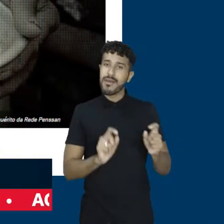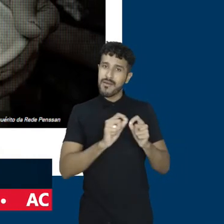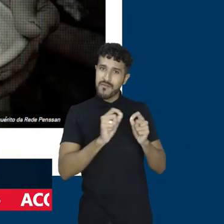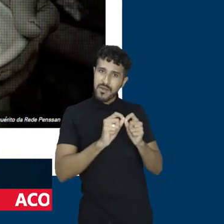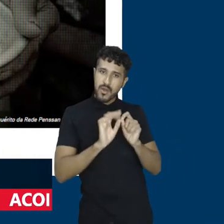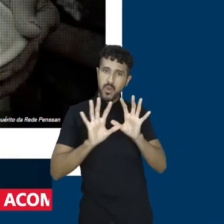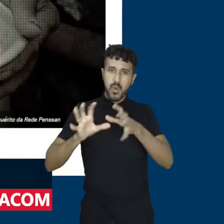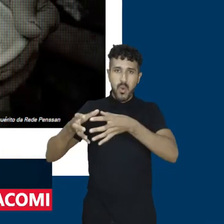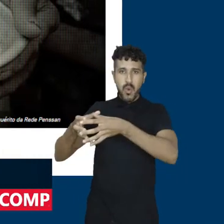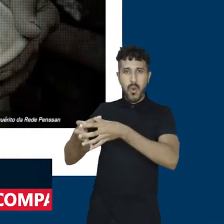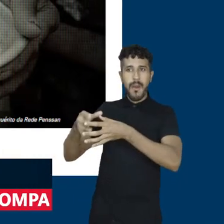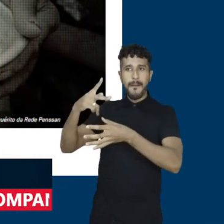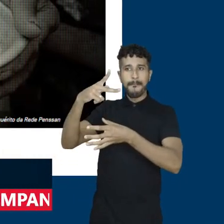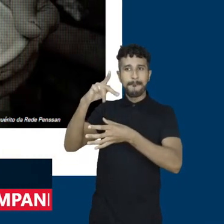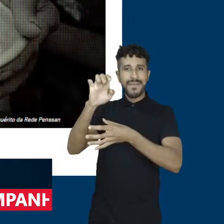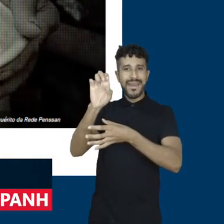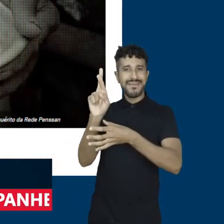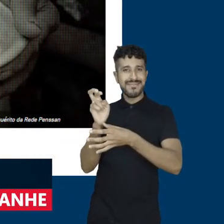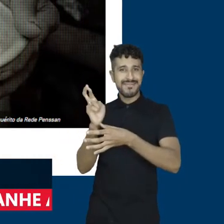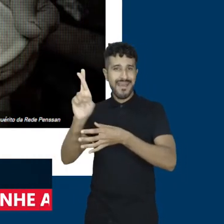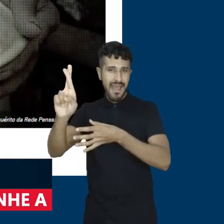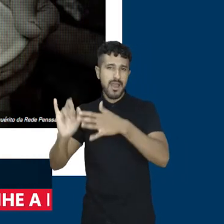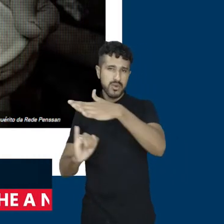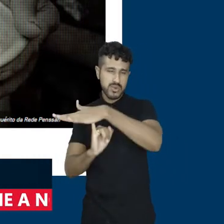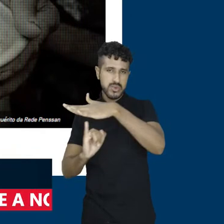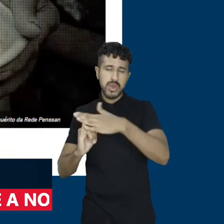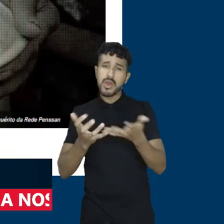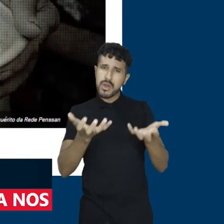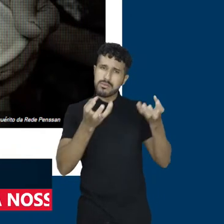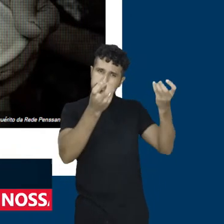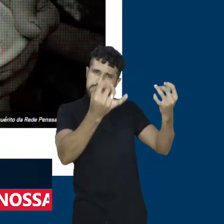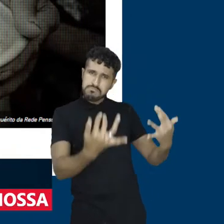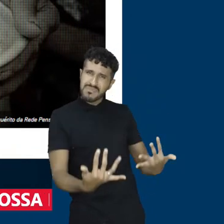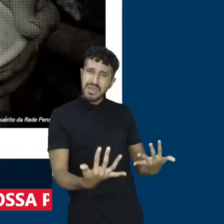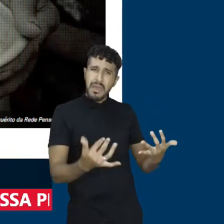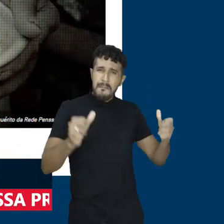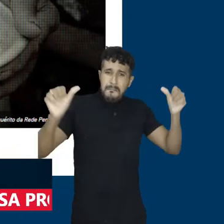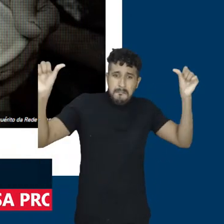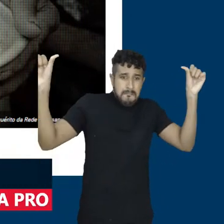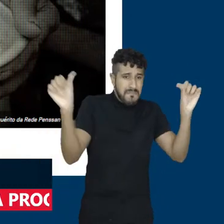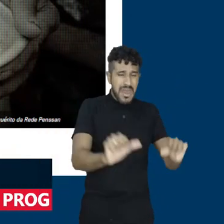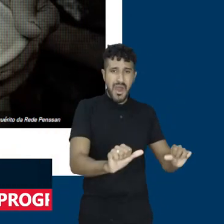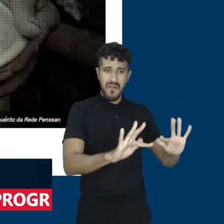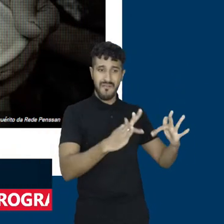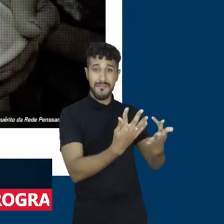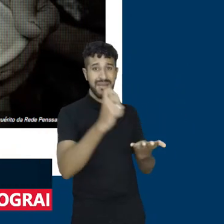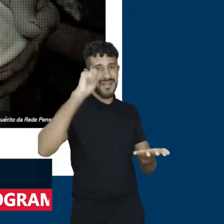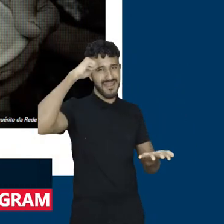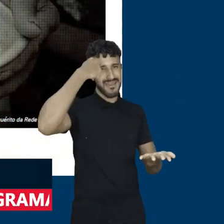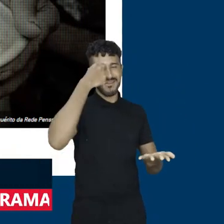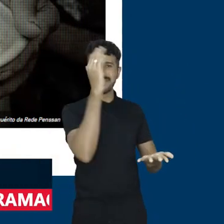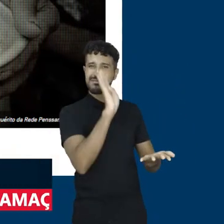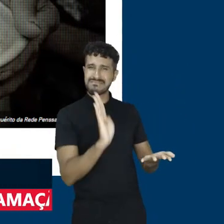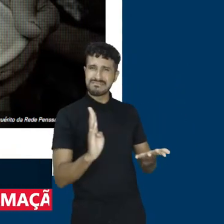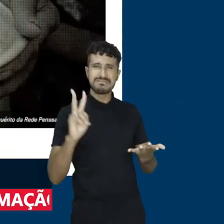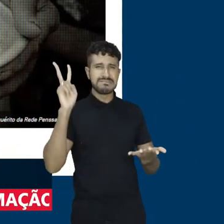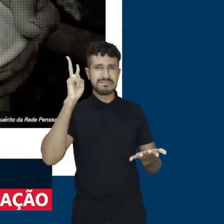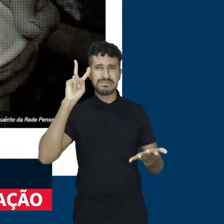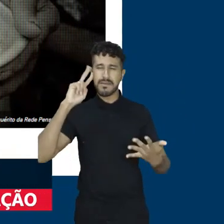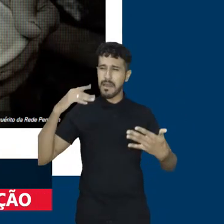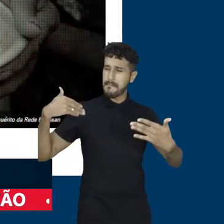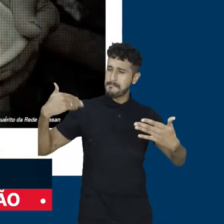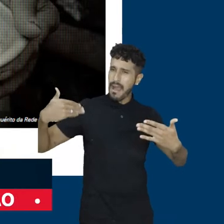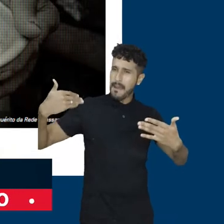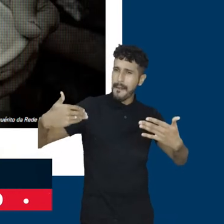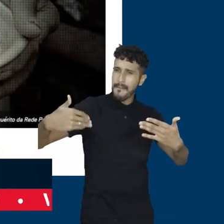pela rede Pensan. Eu queria que você comentasse essa piora aí na condição das famílias negras do país e relembrasse a sequência de